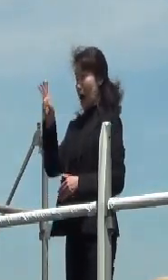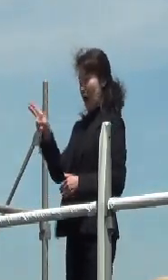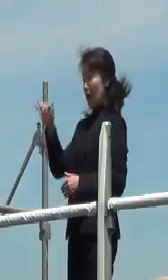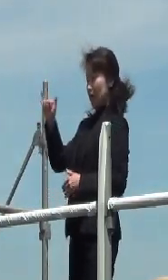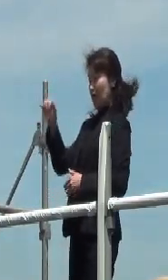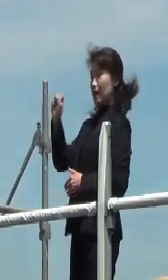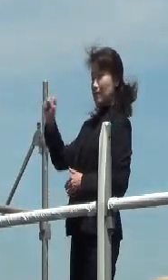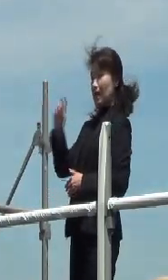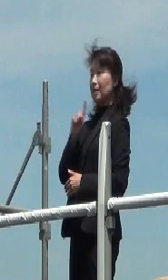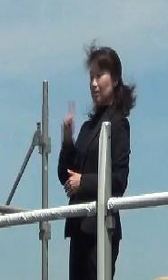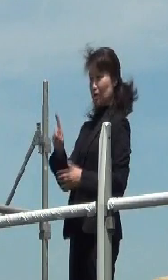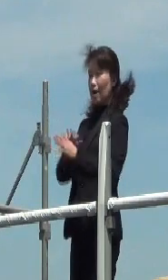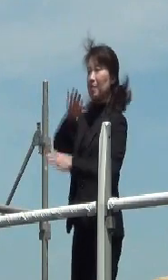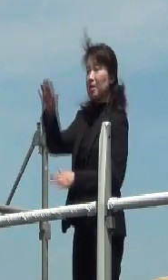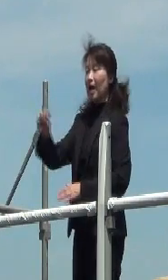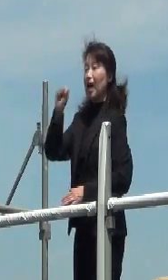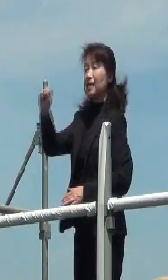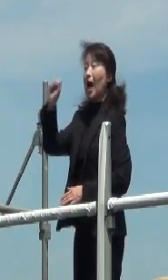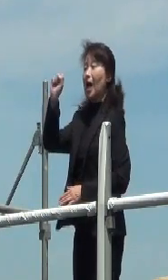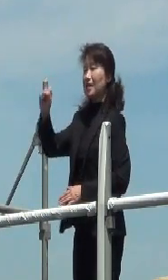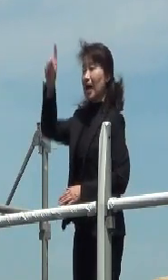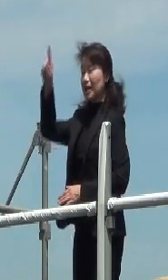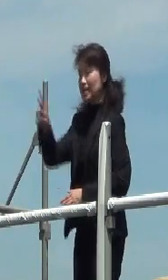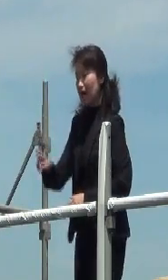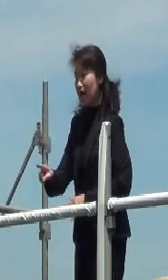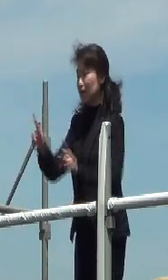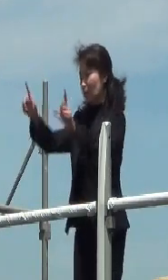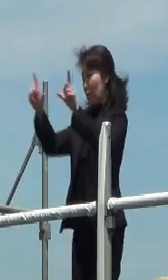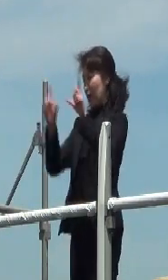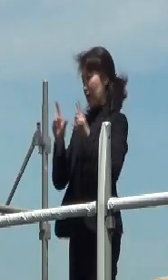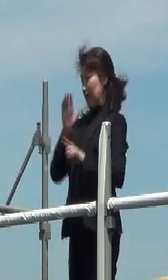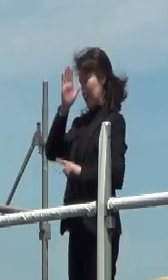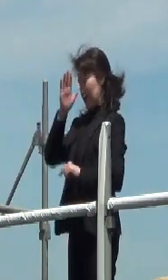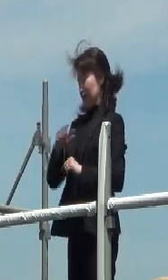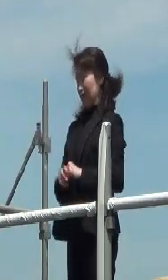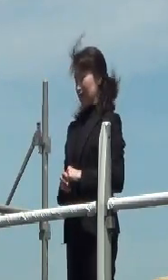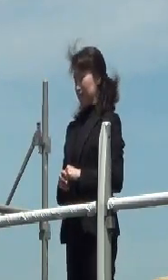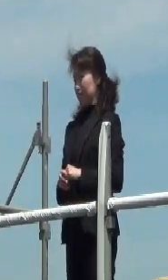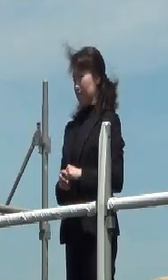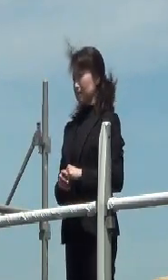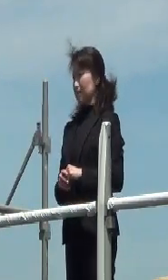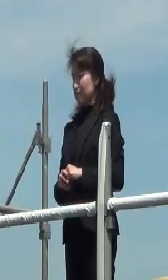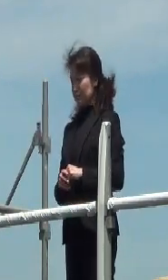言ったら、皆さんさーさーさーと言っていただければ、